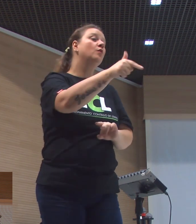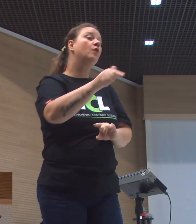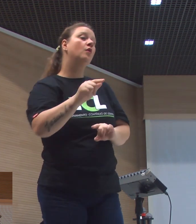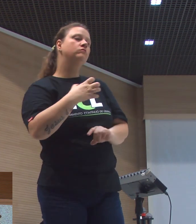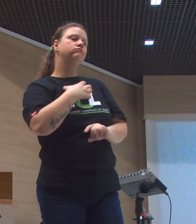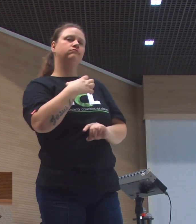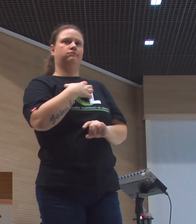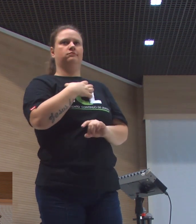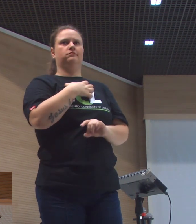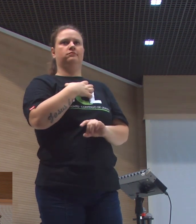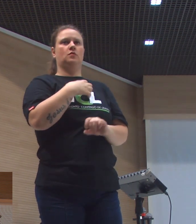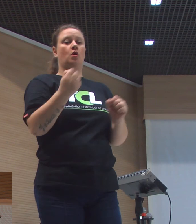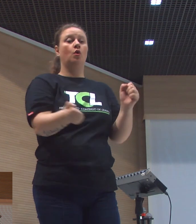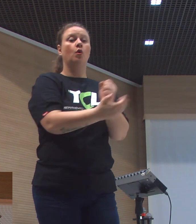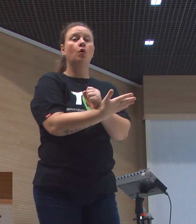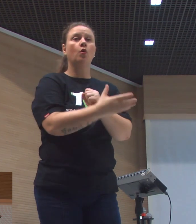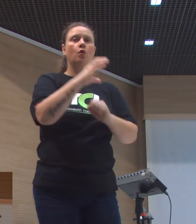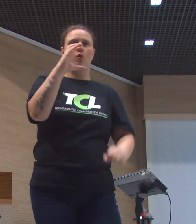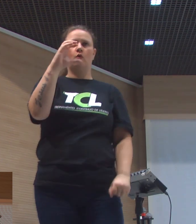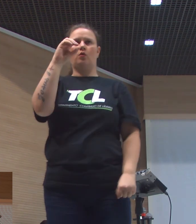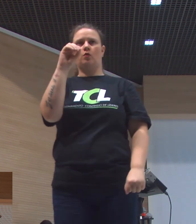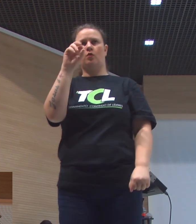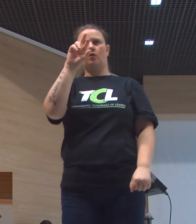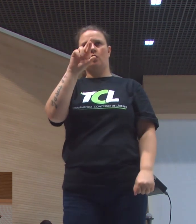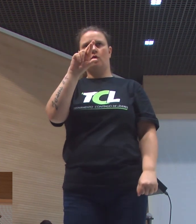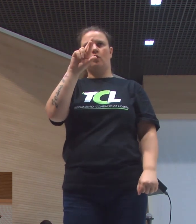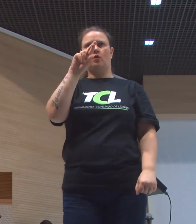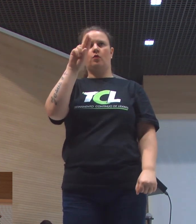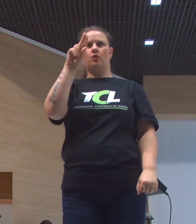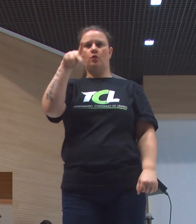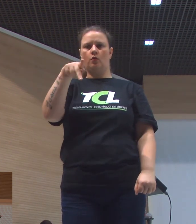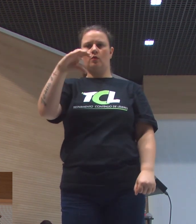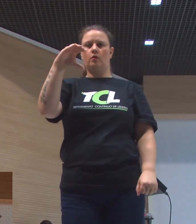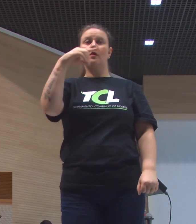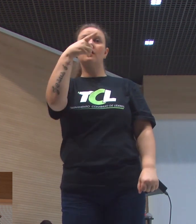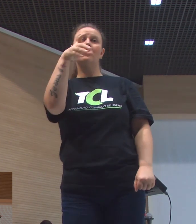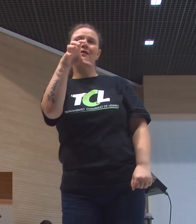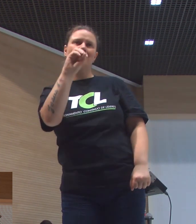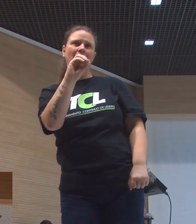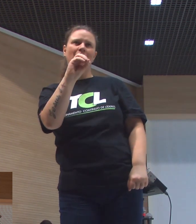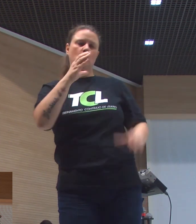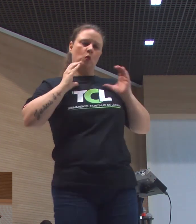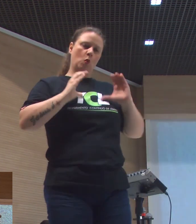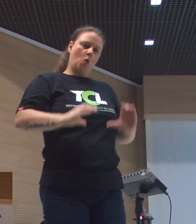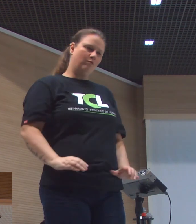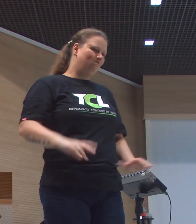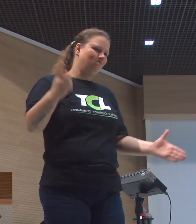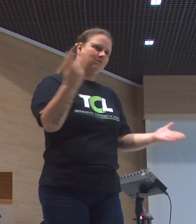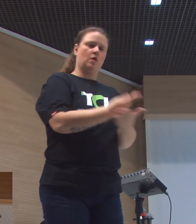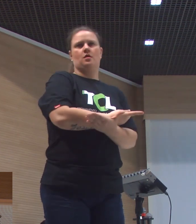Corrupção está em comportamentos injustos, errados, antiéticos,